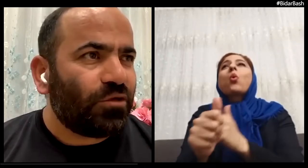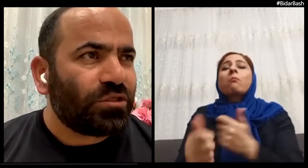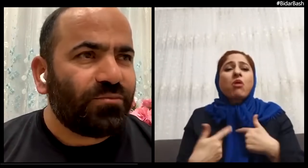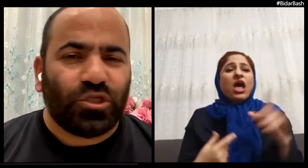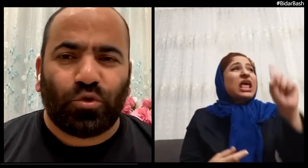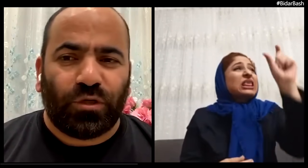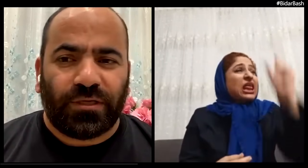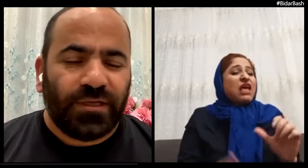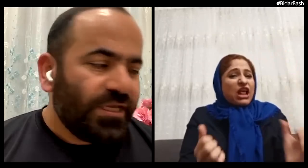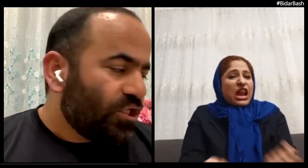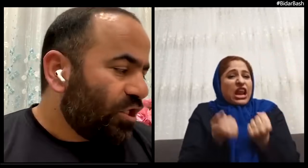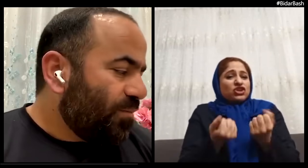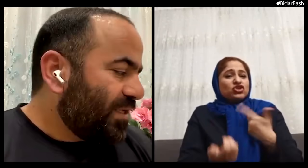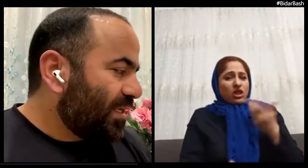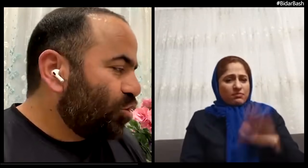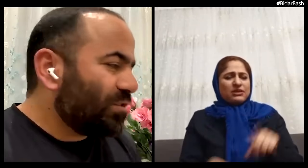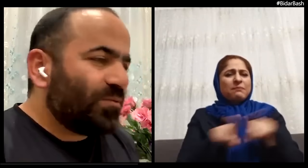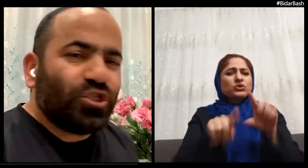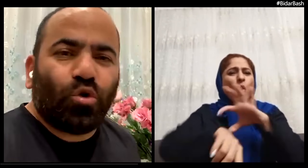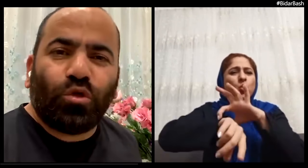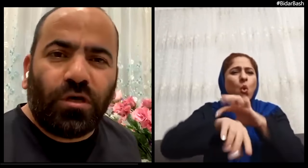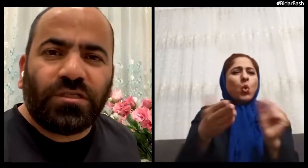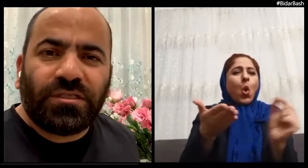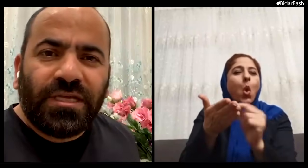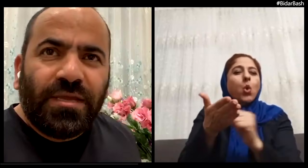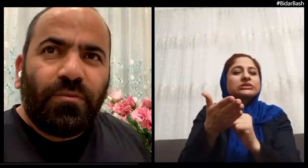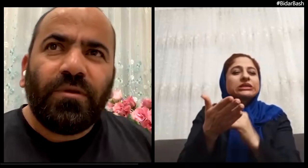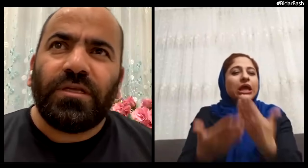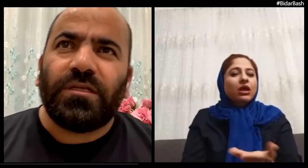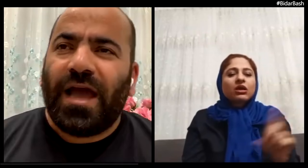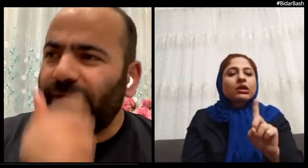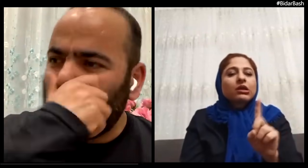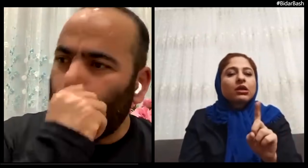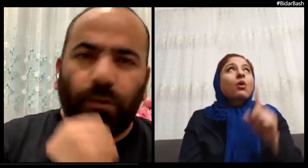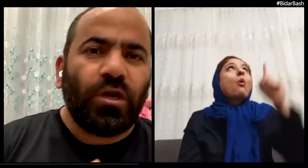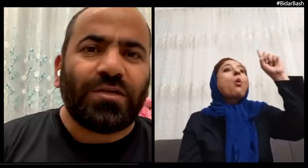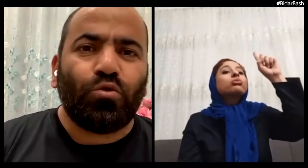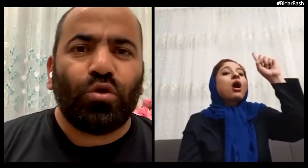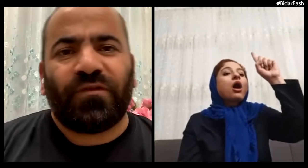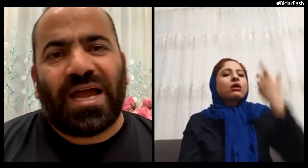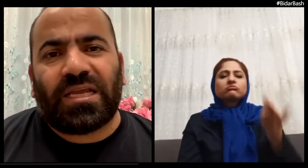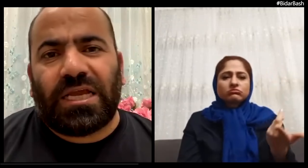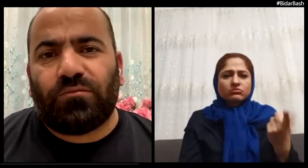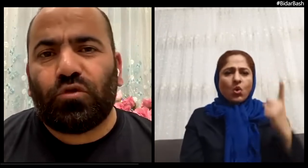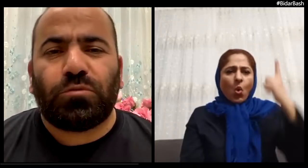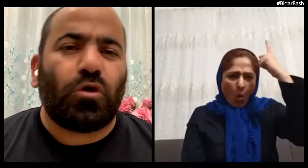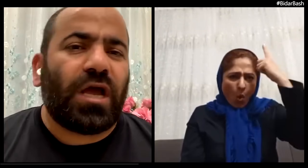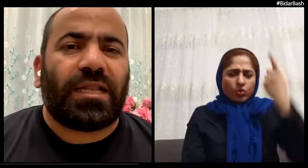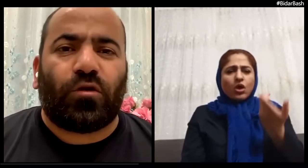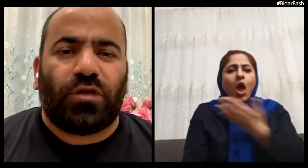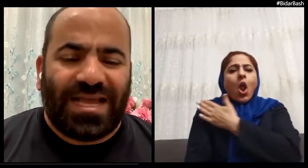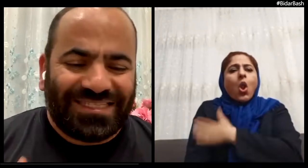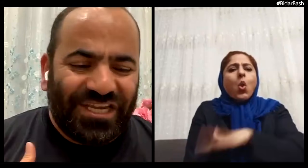بگردم؟ بهترین نسخه پیش توه. چرا بهترین نسخه پیش خداست؟ ببینید اولا که خدا ما رو از رو لطف خلق کرد، میتونست ما